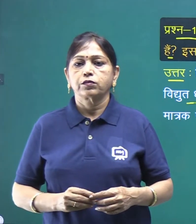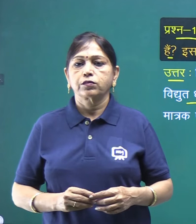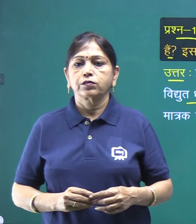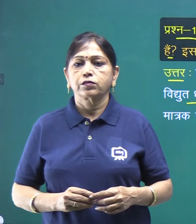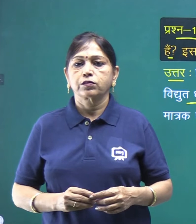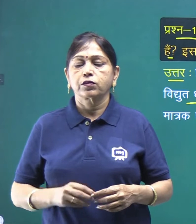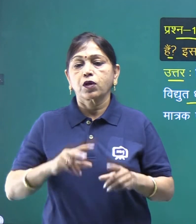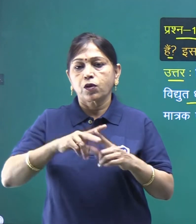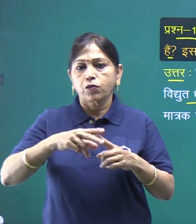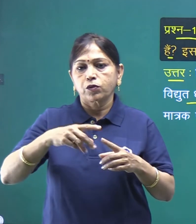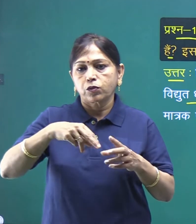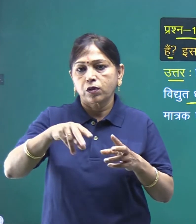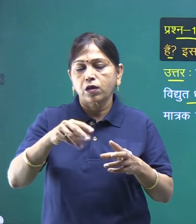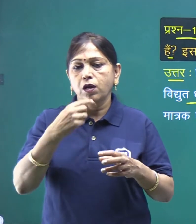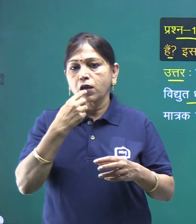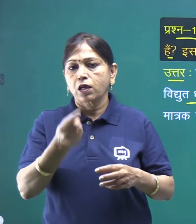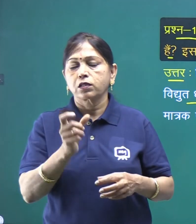विद्युत धारा कहते हैं।